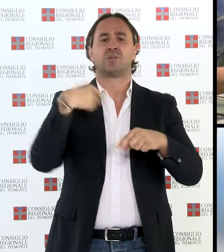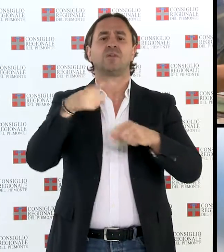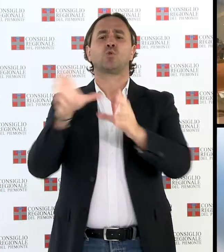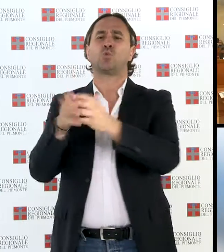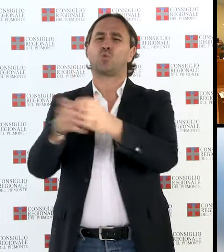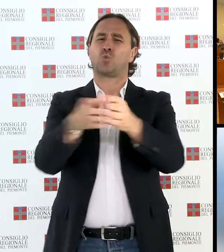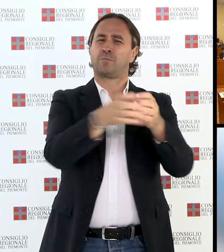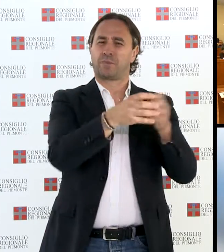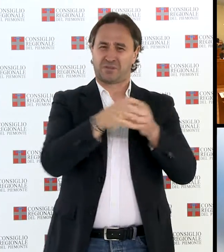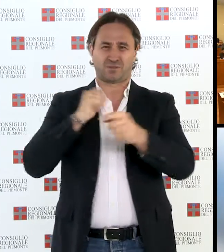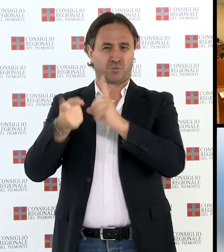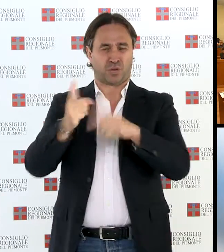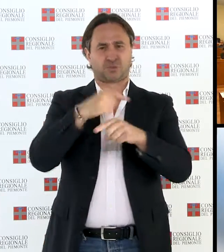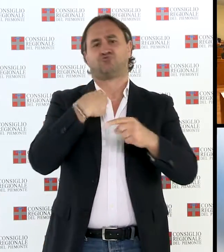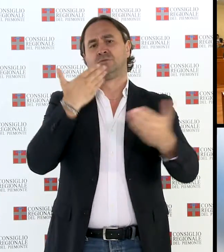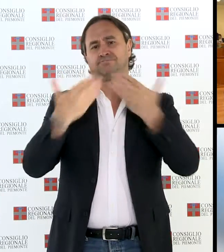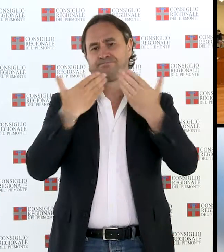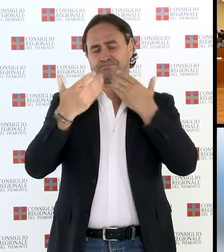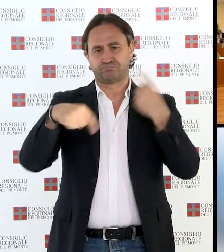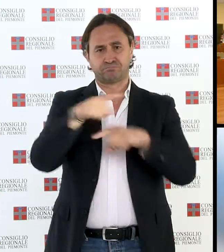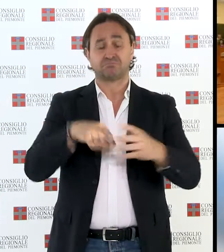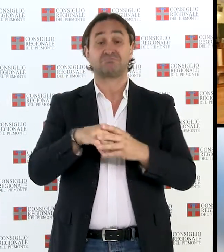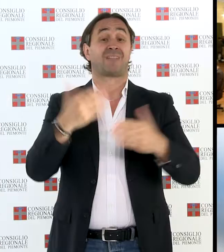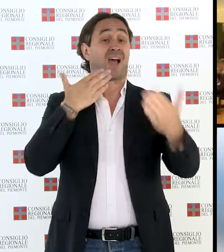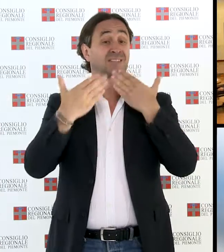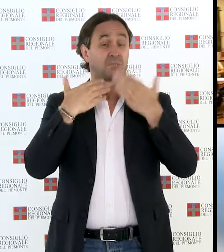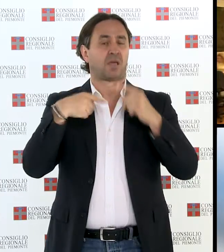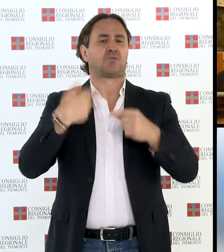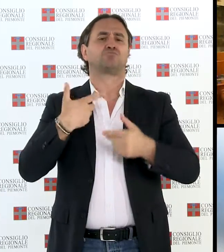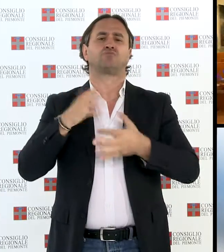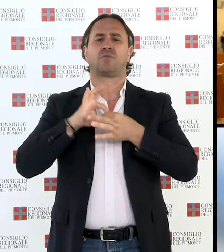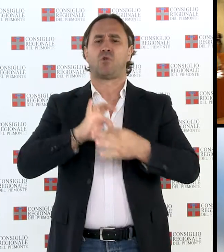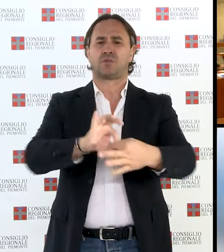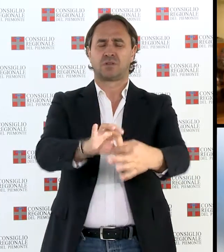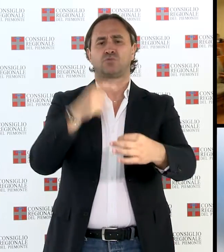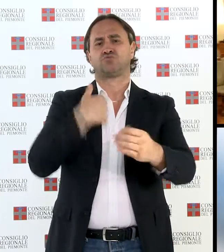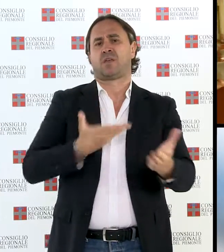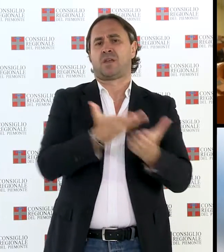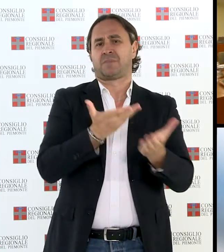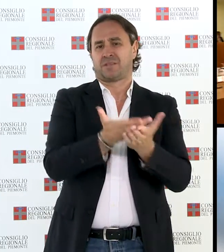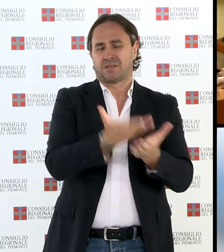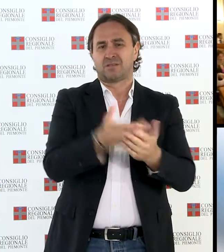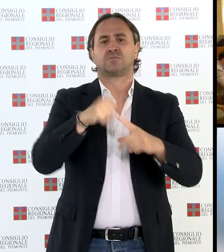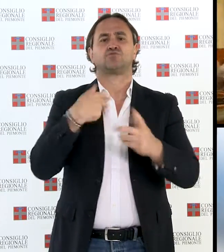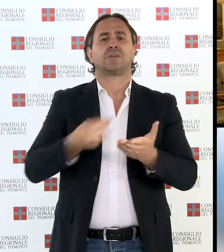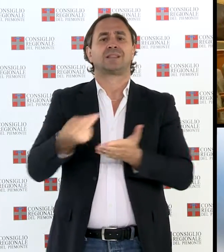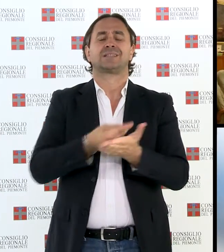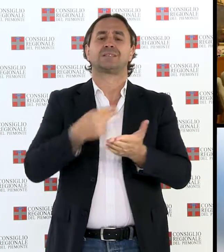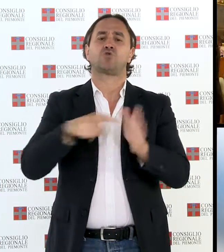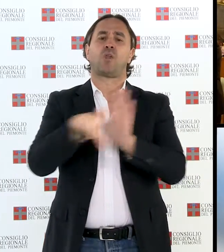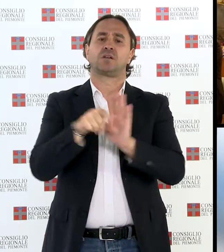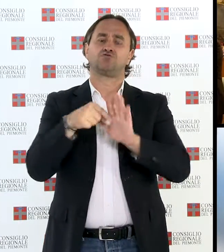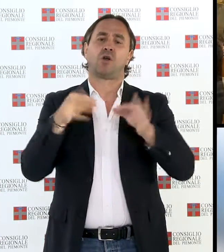i gruppi consiliari. L'Assemblea ha inoltre proseguito l'esame degli emendamenti e dell'articolato del disegno di legge di riordino